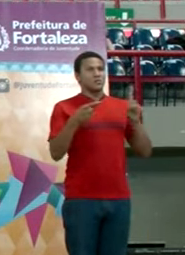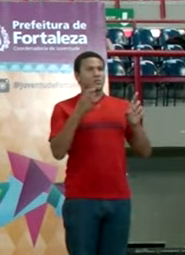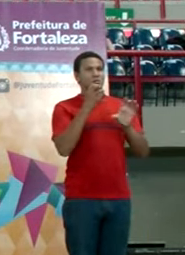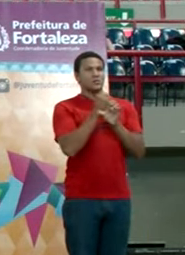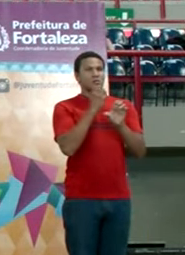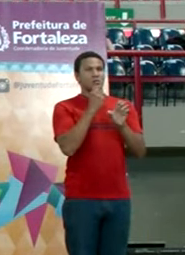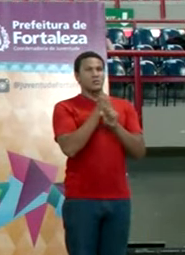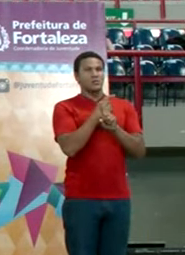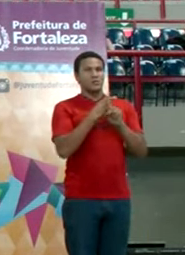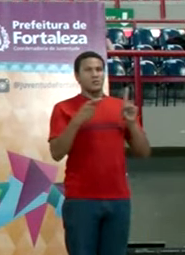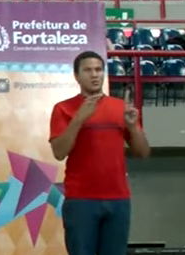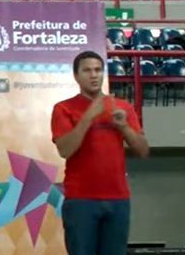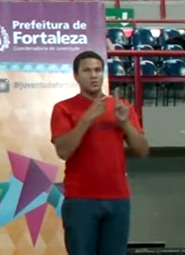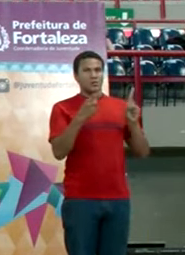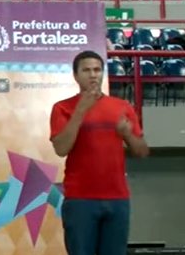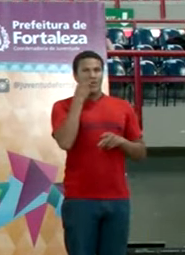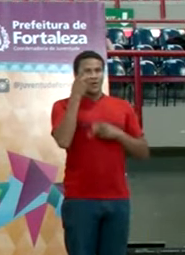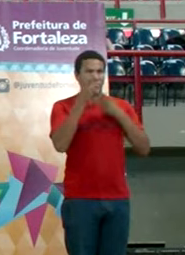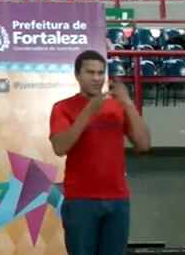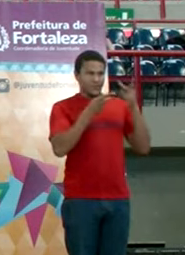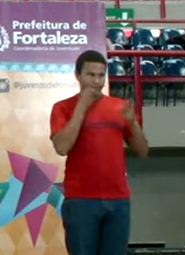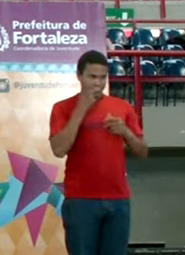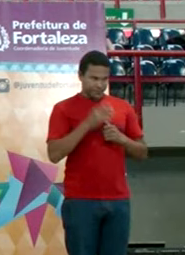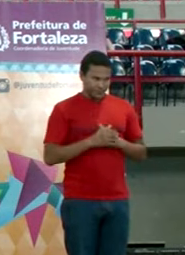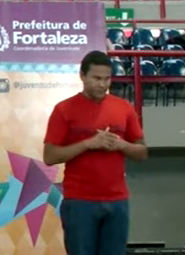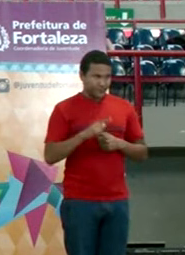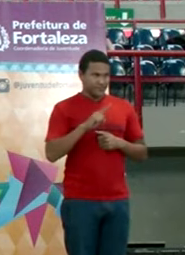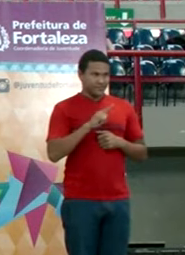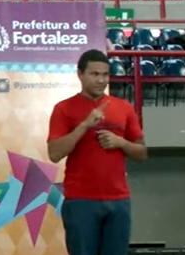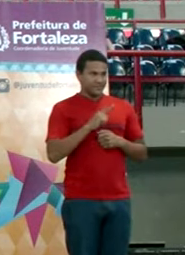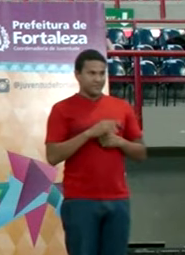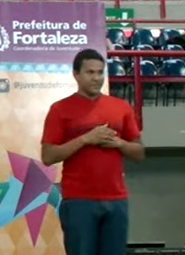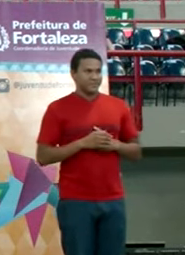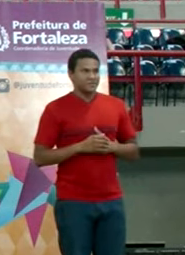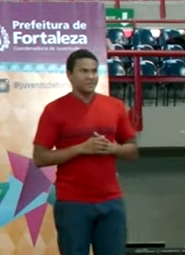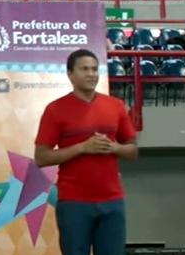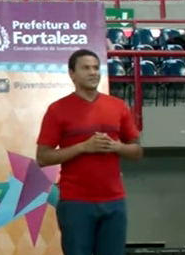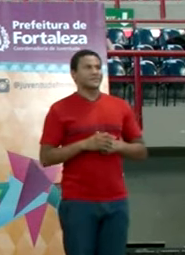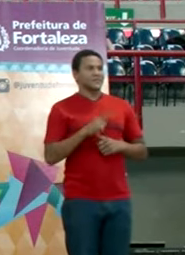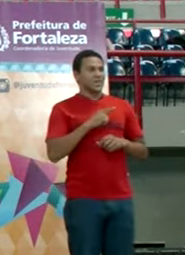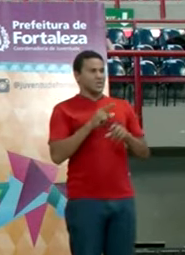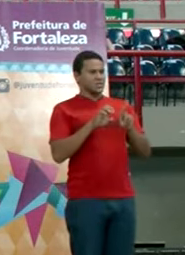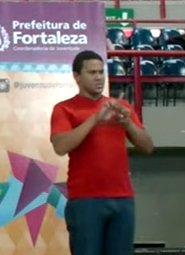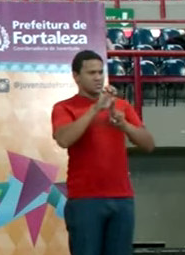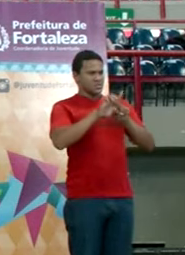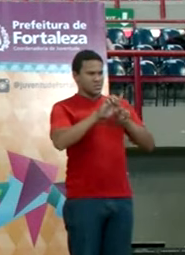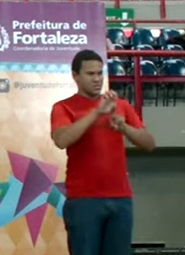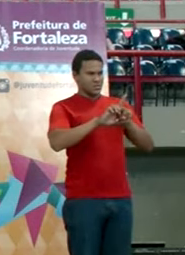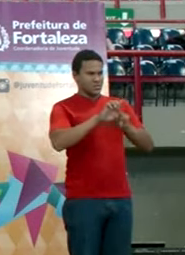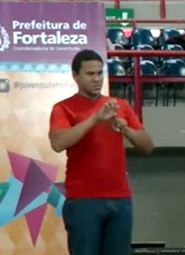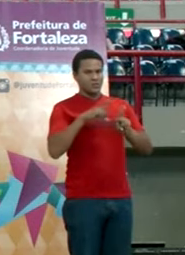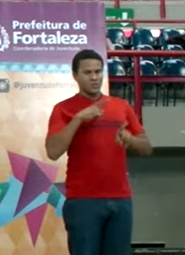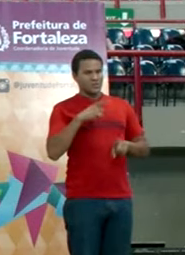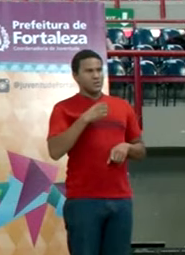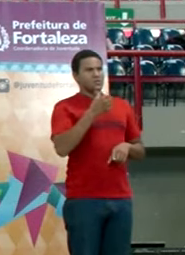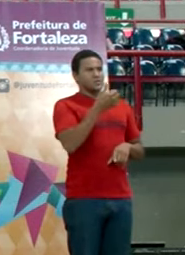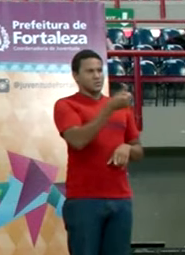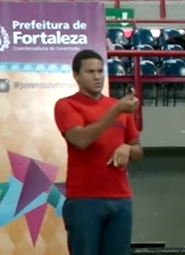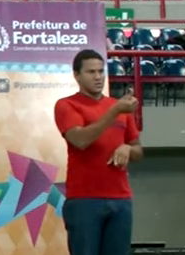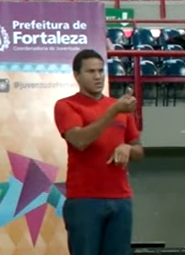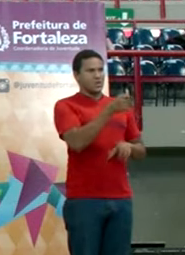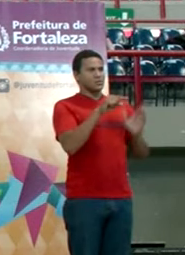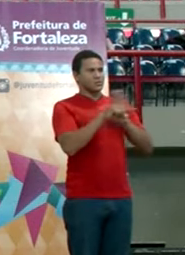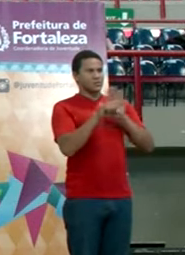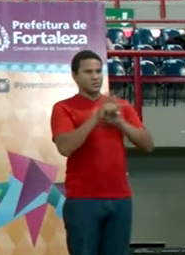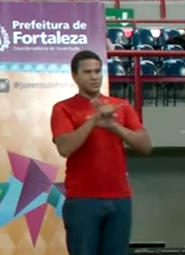questão da prova do ano passado tem mais questões de estatística tem tem seis questões de estatística só que